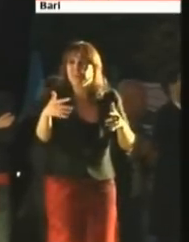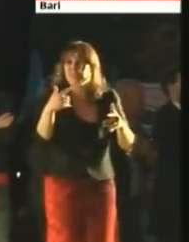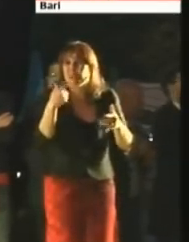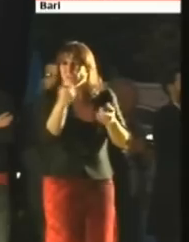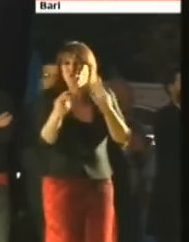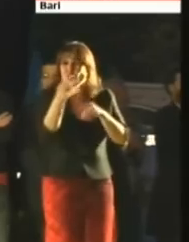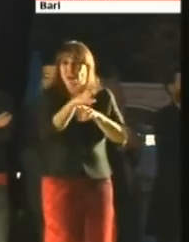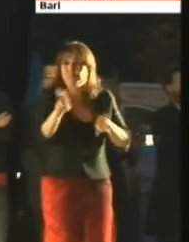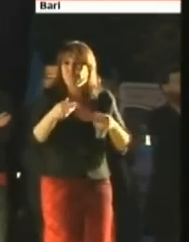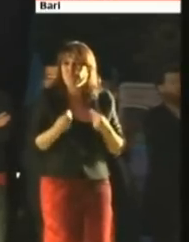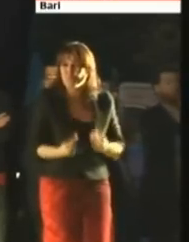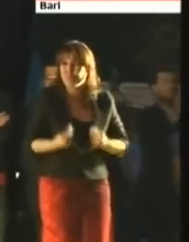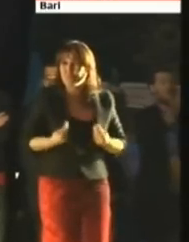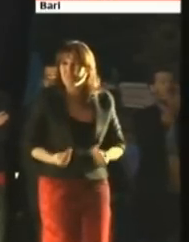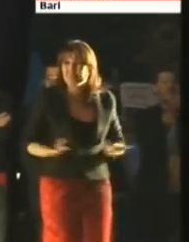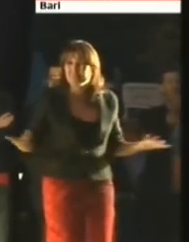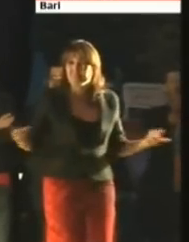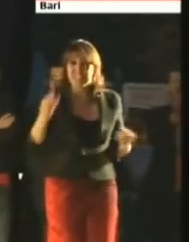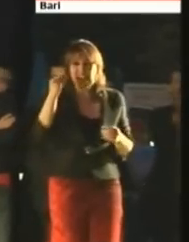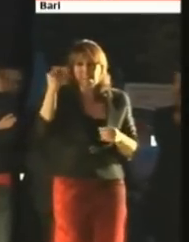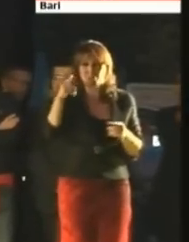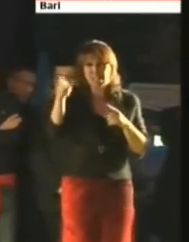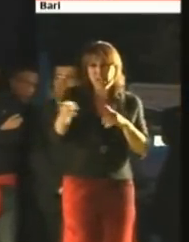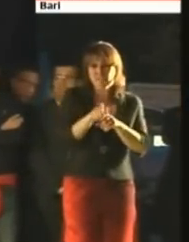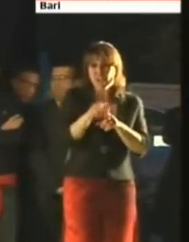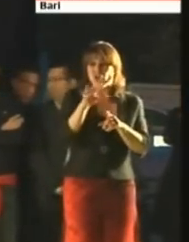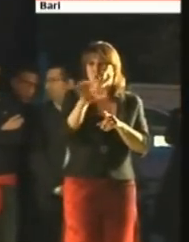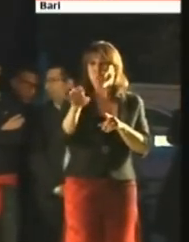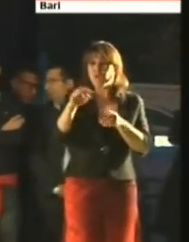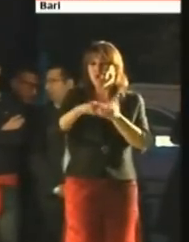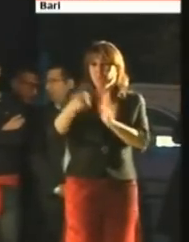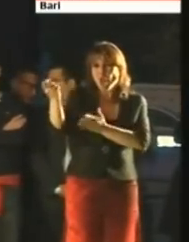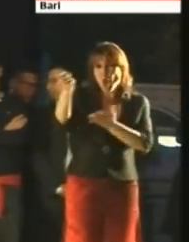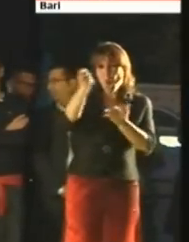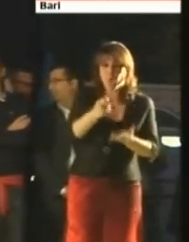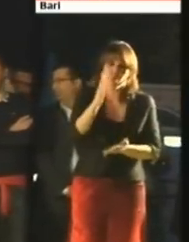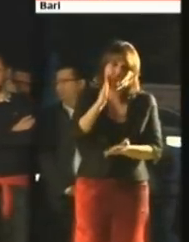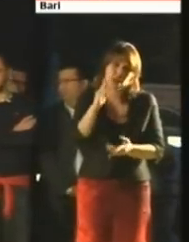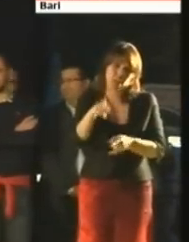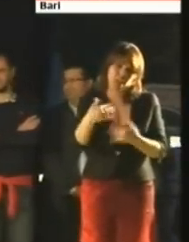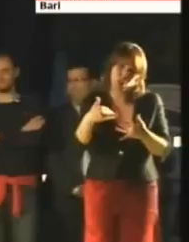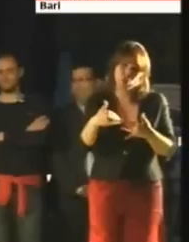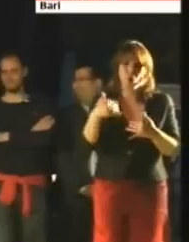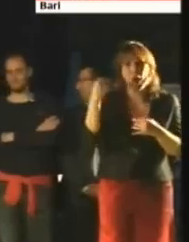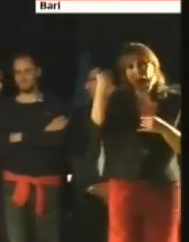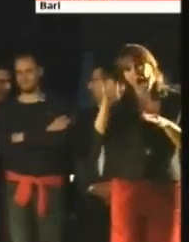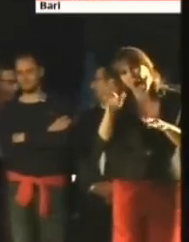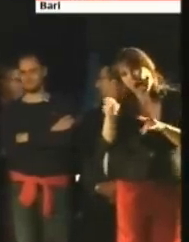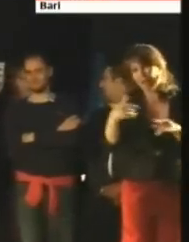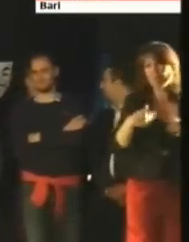ricordate? Venì, è andato in Arabia Saudita, ha preso 500 milioni, poverino, le spese, gli hanno dato gli arabi, e